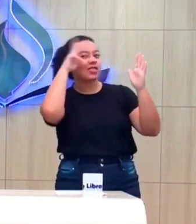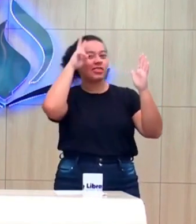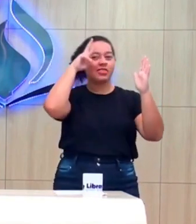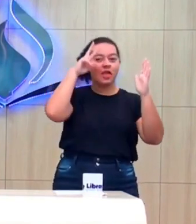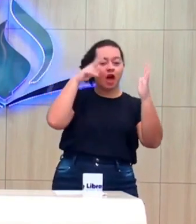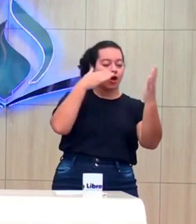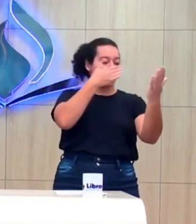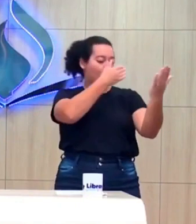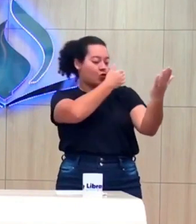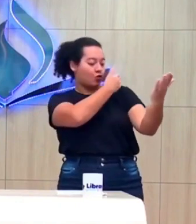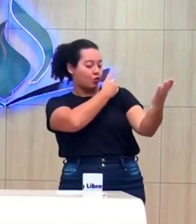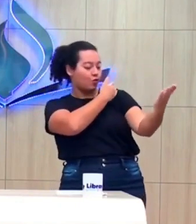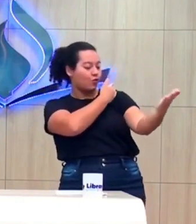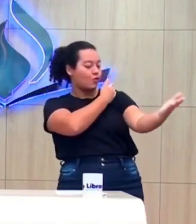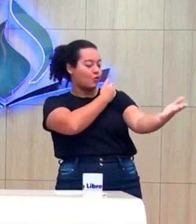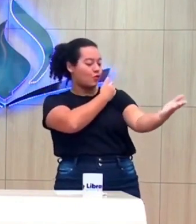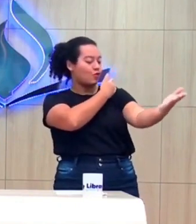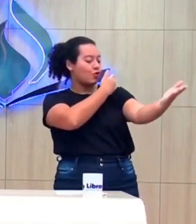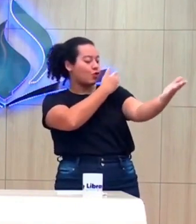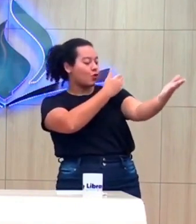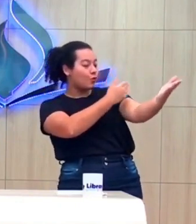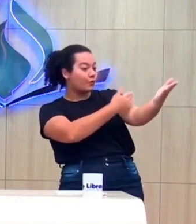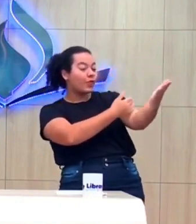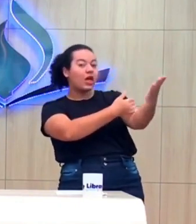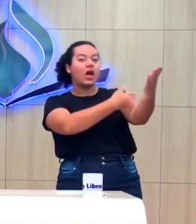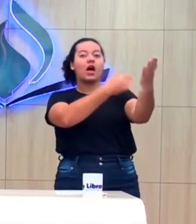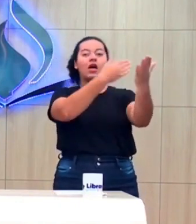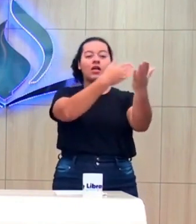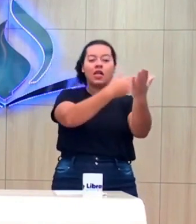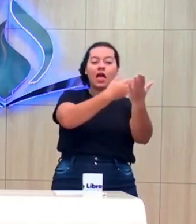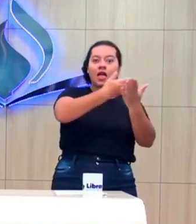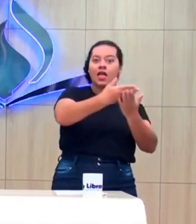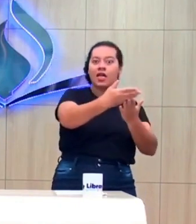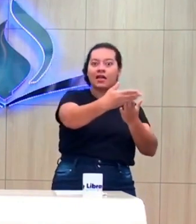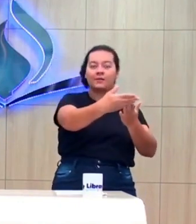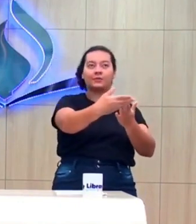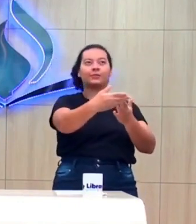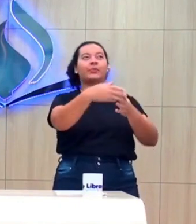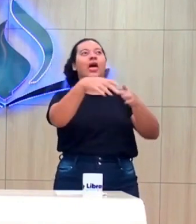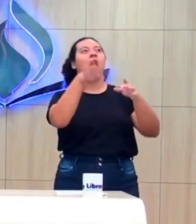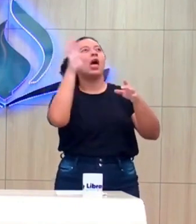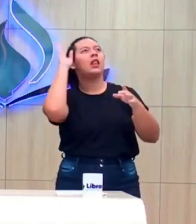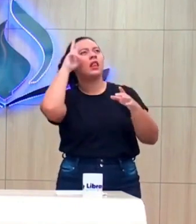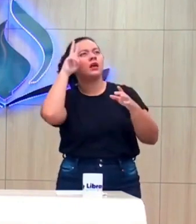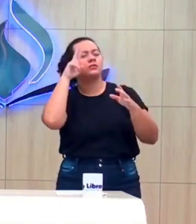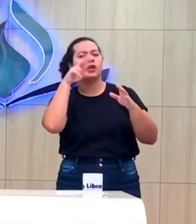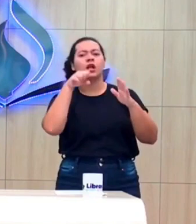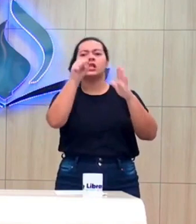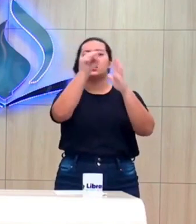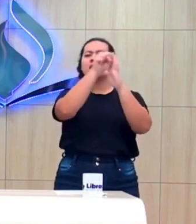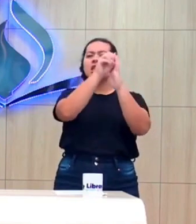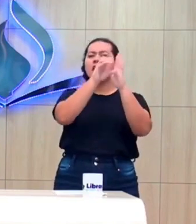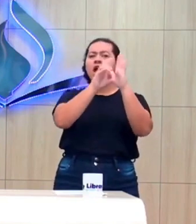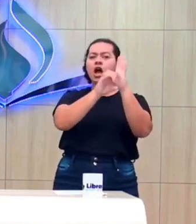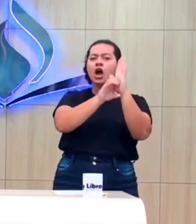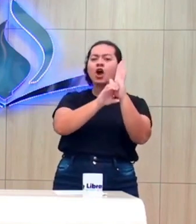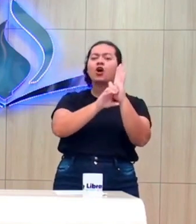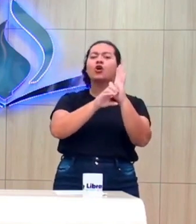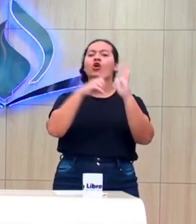nós fomos até o século XII, fomos para o